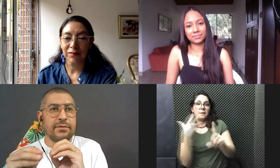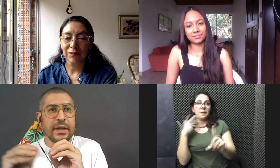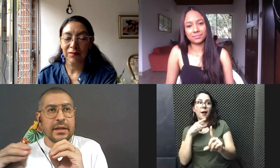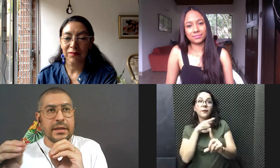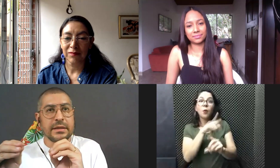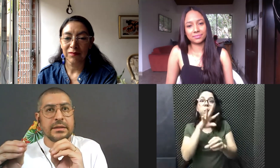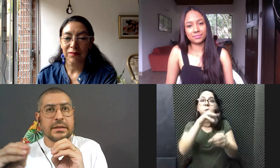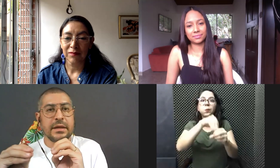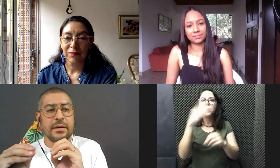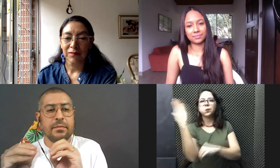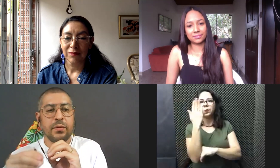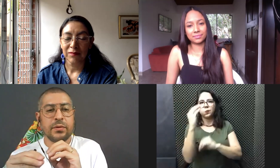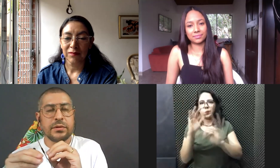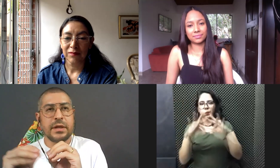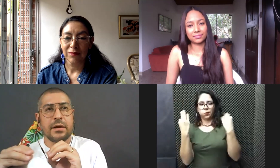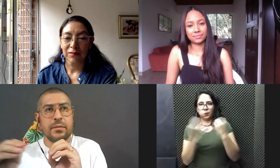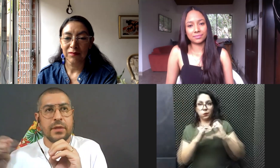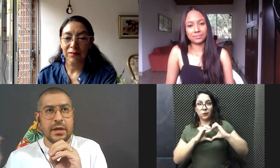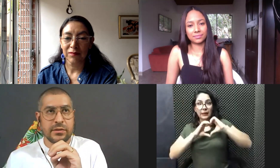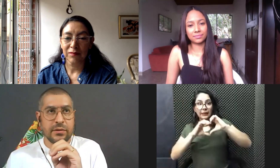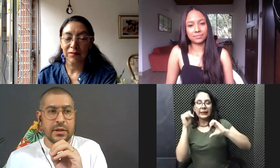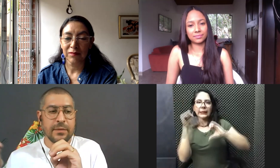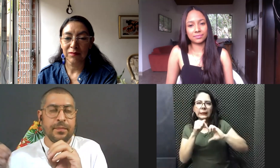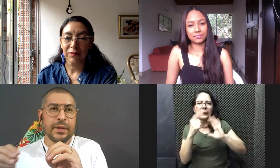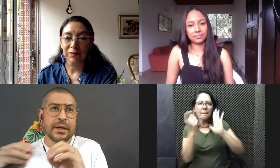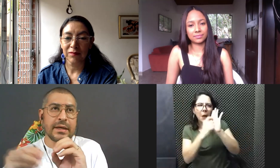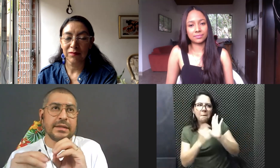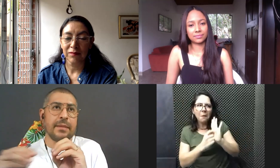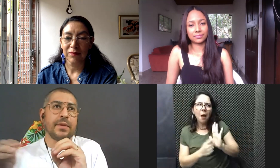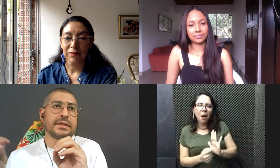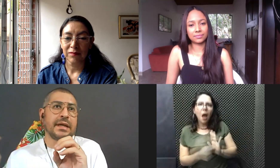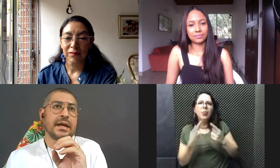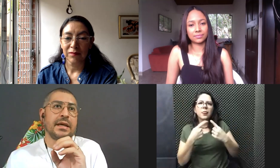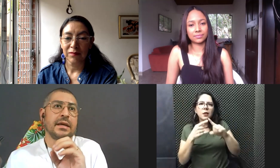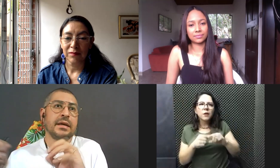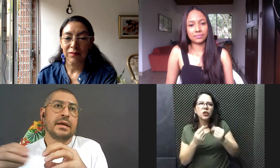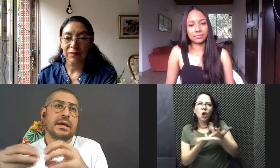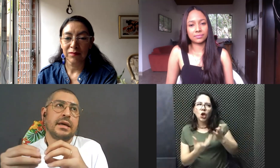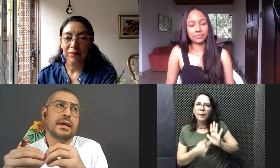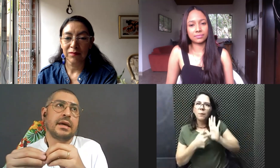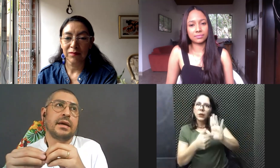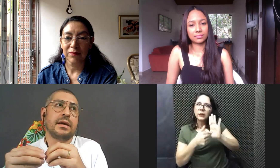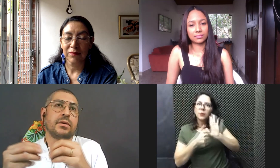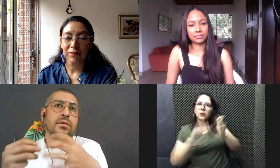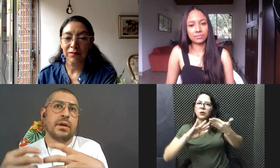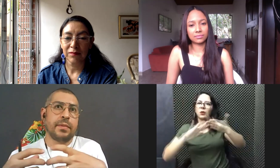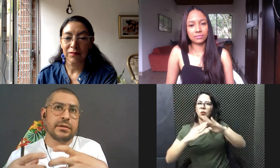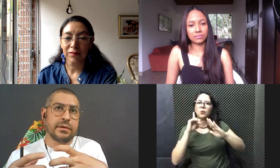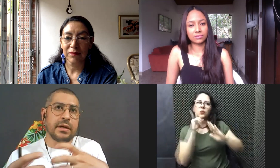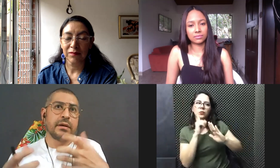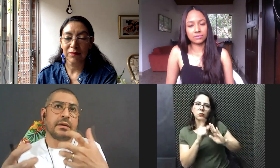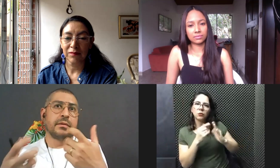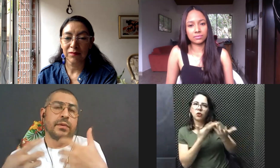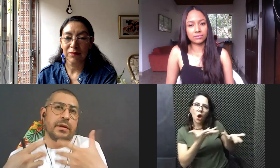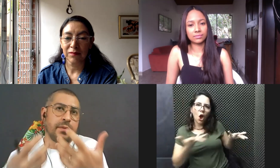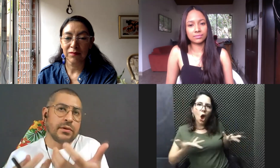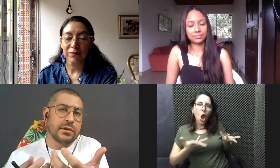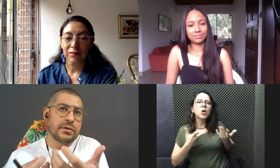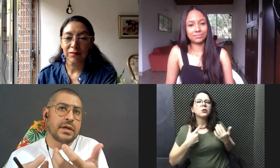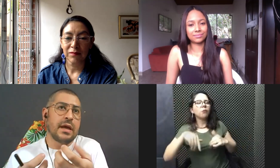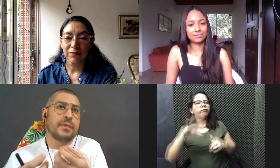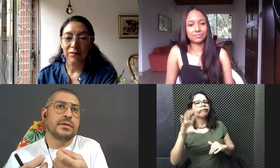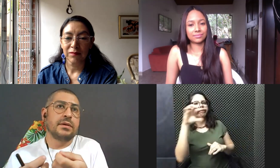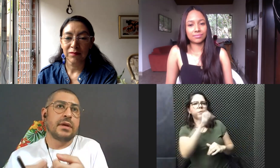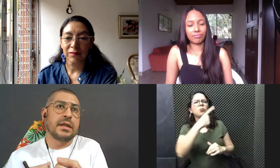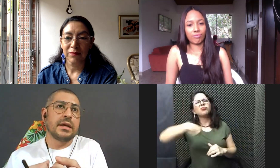establecen diferentes puntos de la comunidad sorda que siempre están ahí y que una persona, por ejemplo